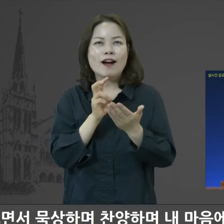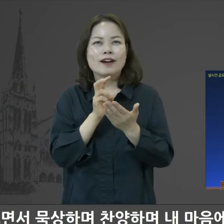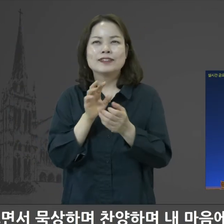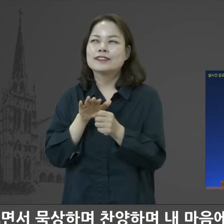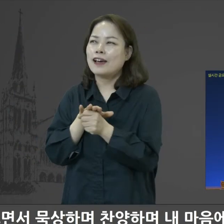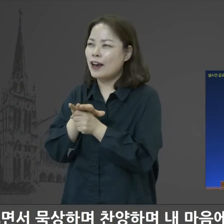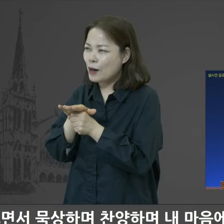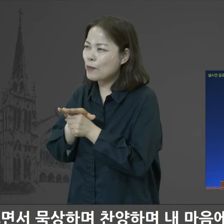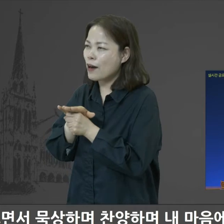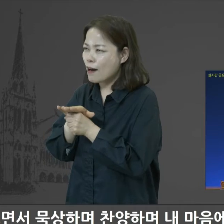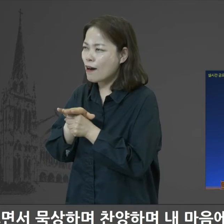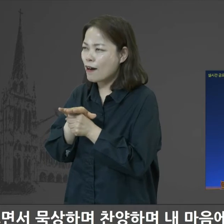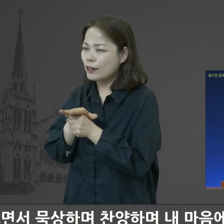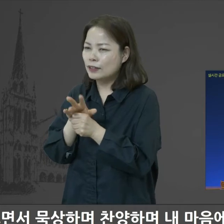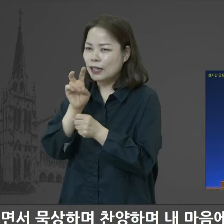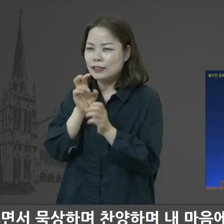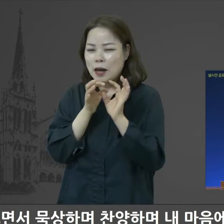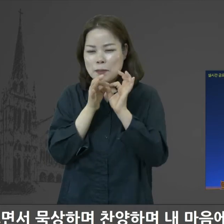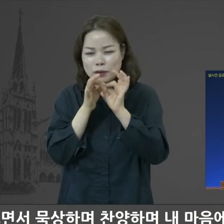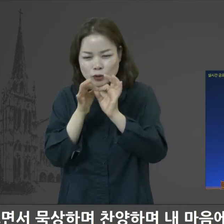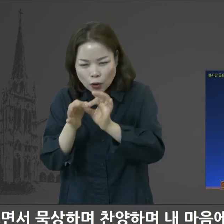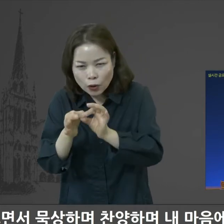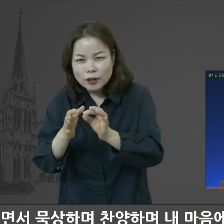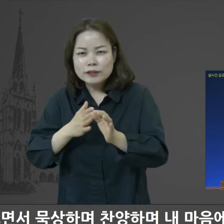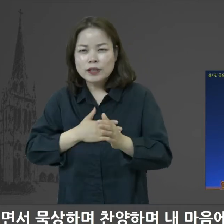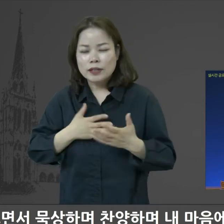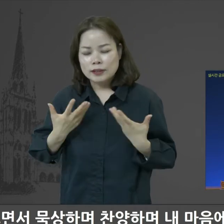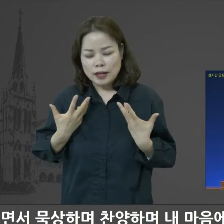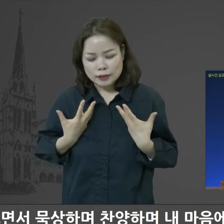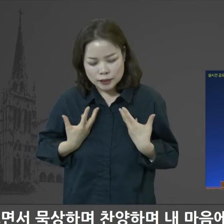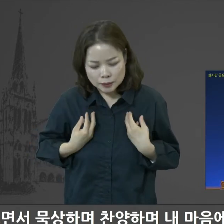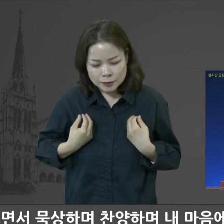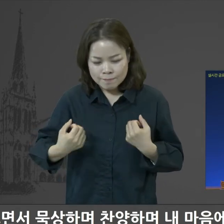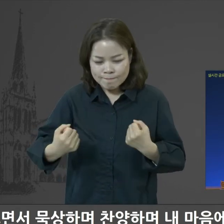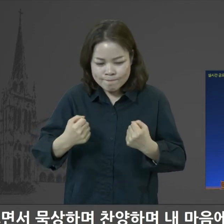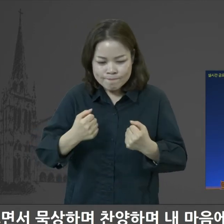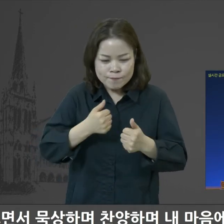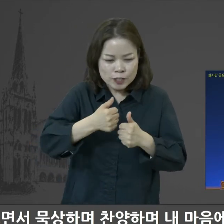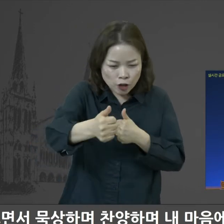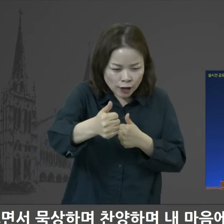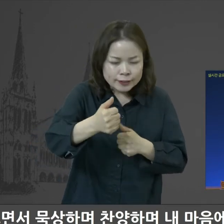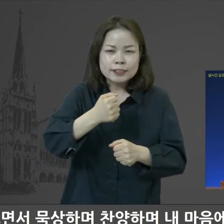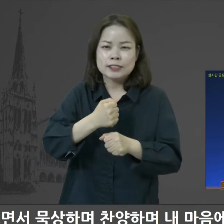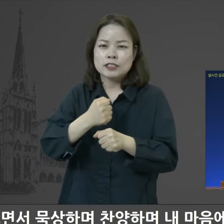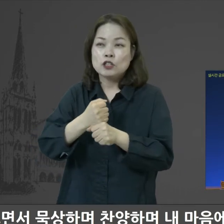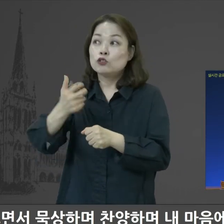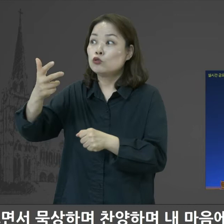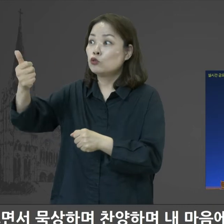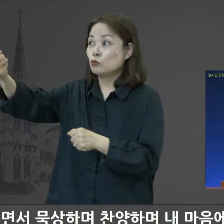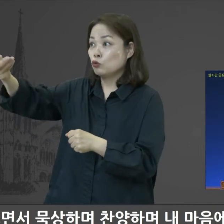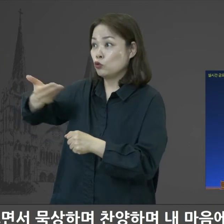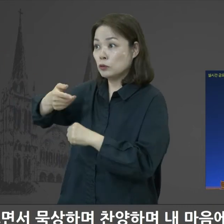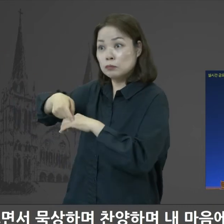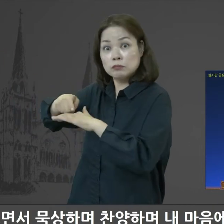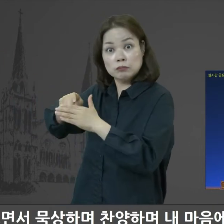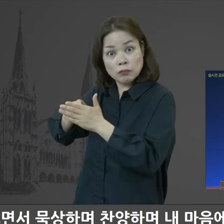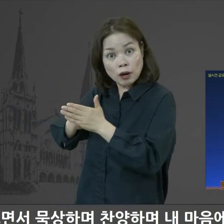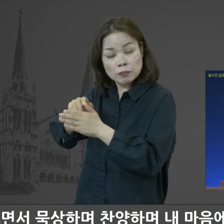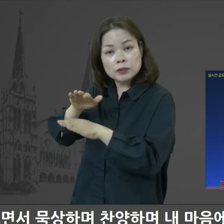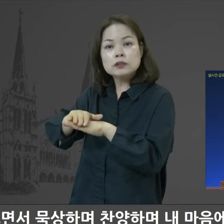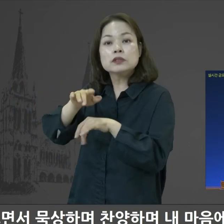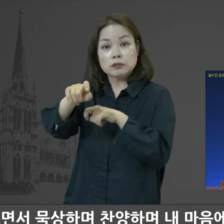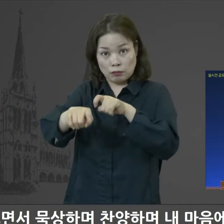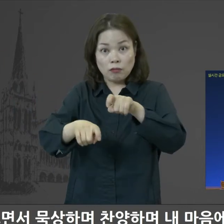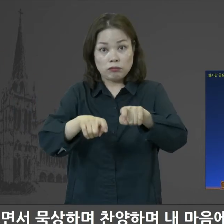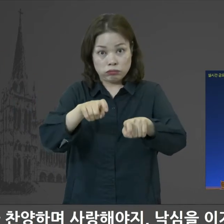사랑해야지, 찬양하면서 내가 낙심을 이겨야지, 힘을 얻어야지, 이런 주님이 주신 마음이 있으면 이걸 실천하는